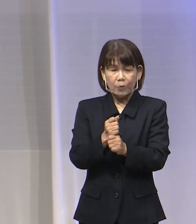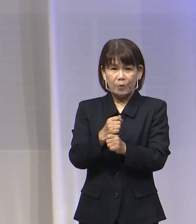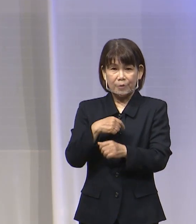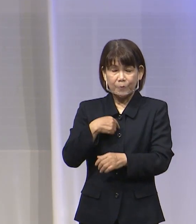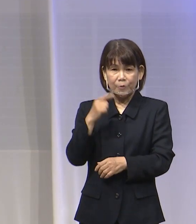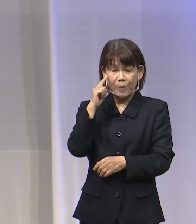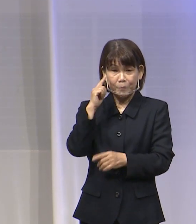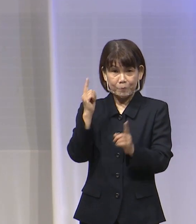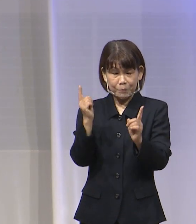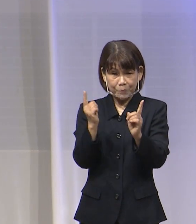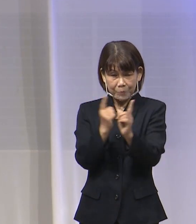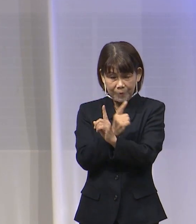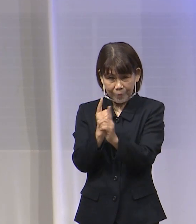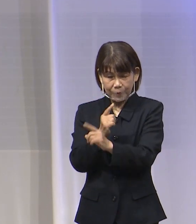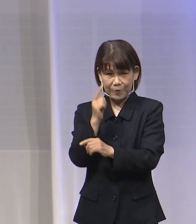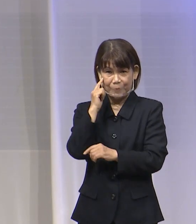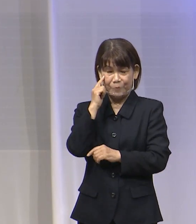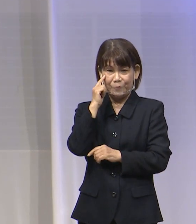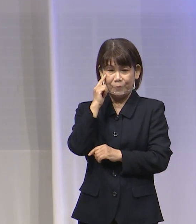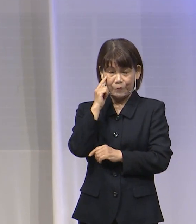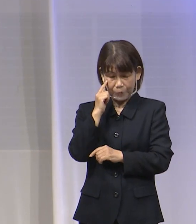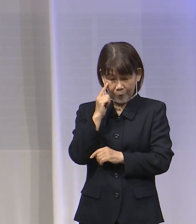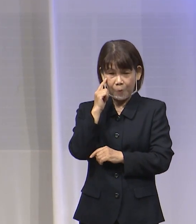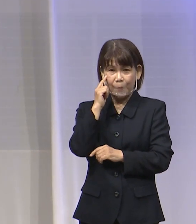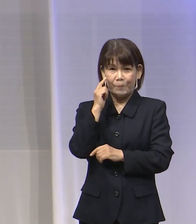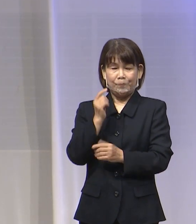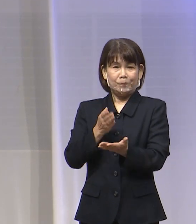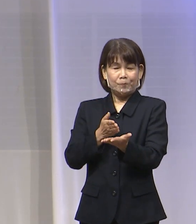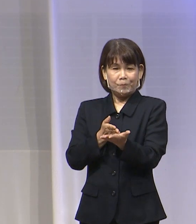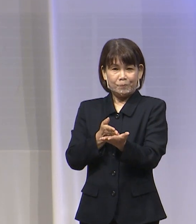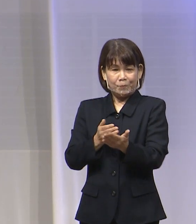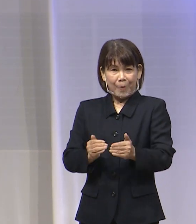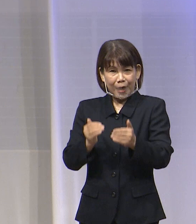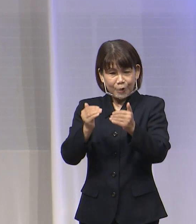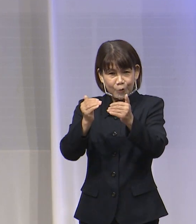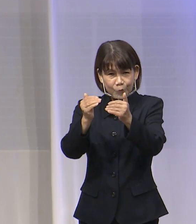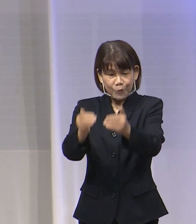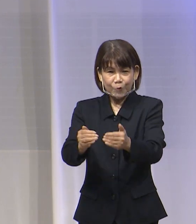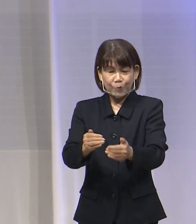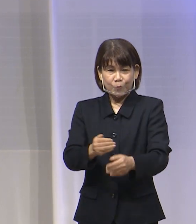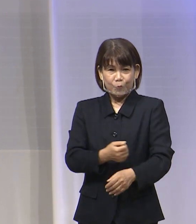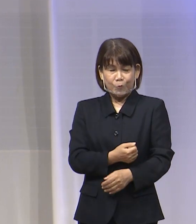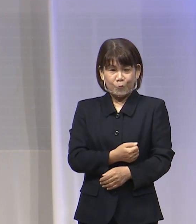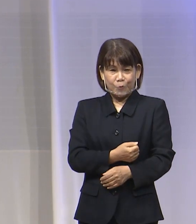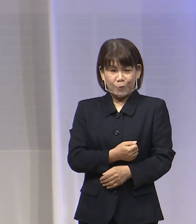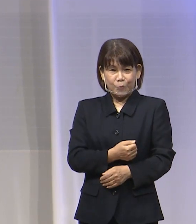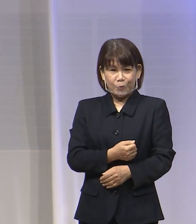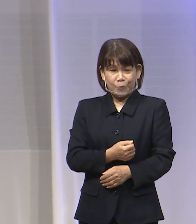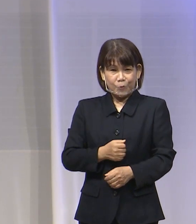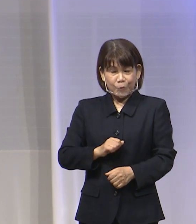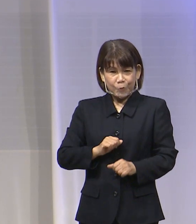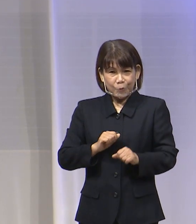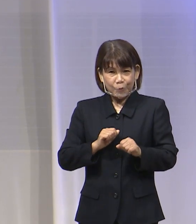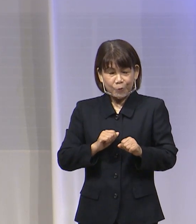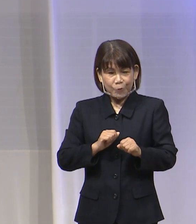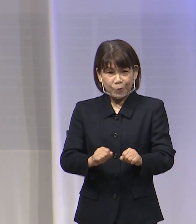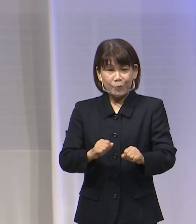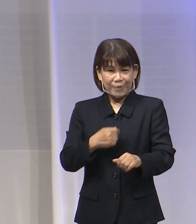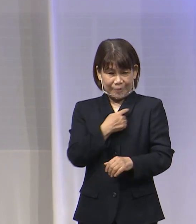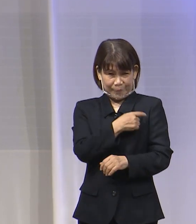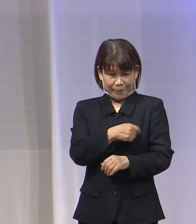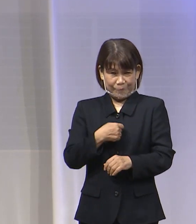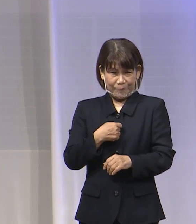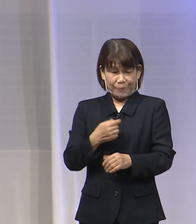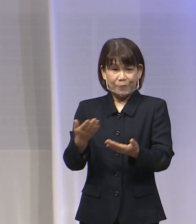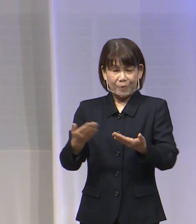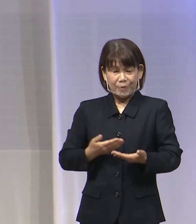ますすると前に進む勇気をもらえますし自分を信じるという力をもらえ